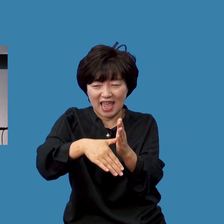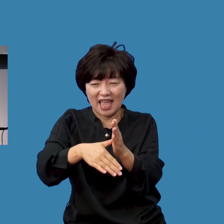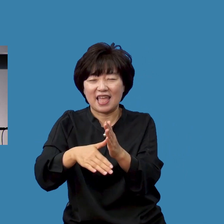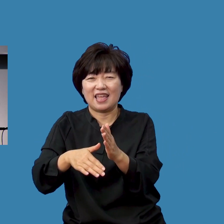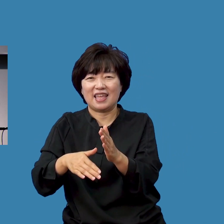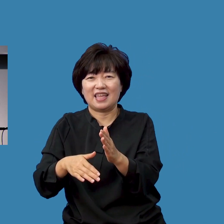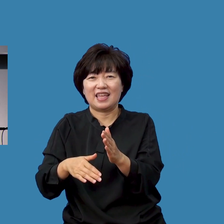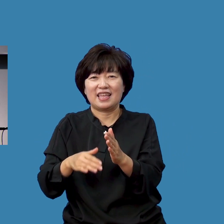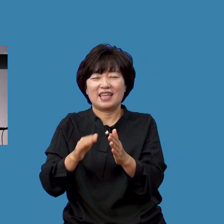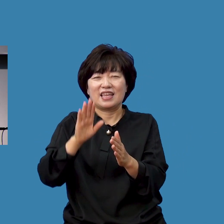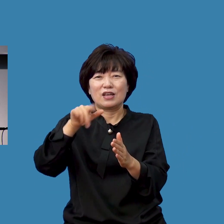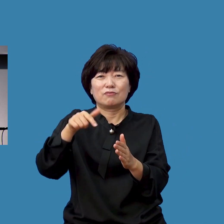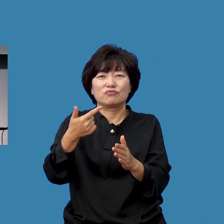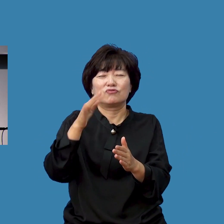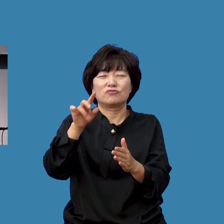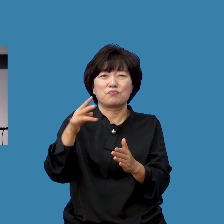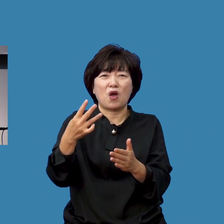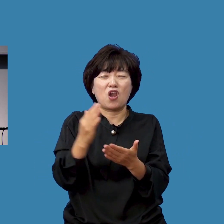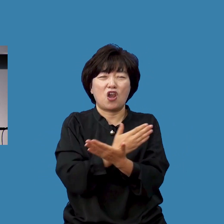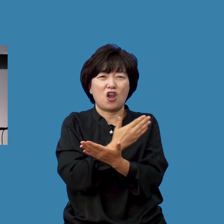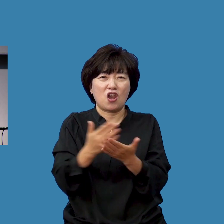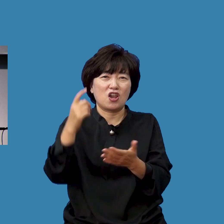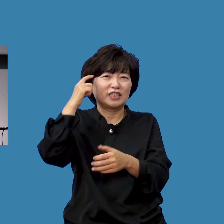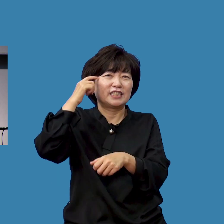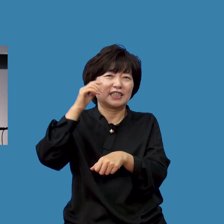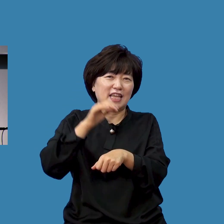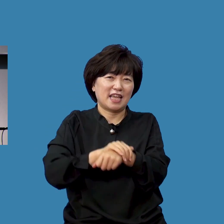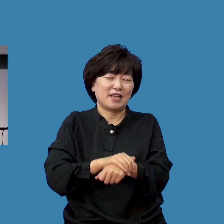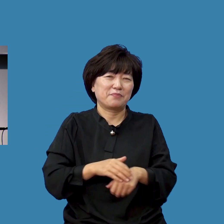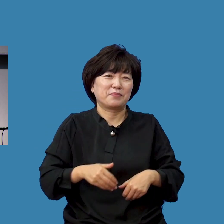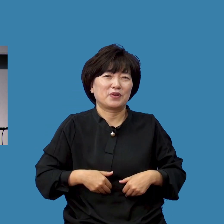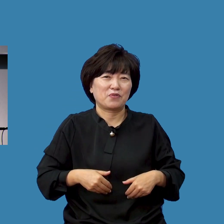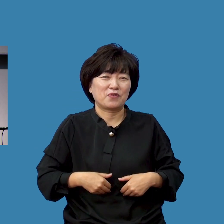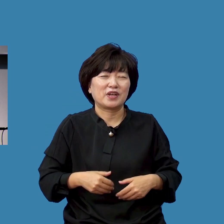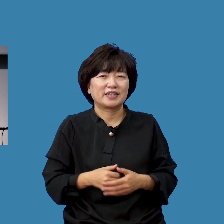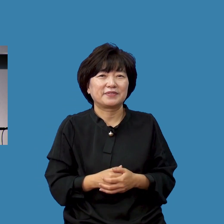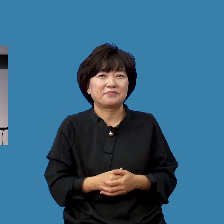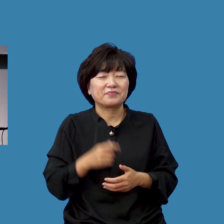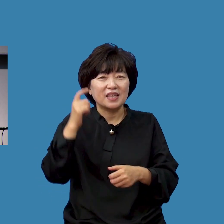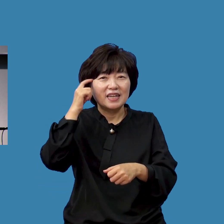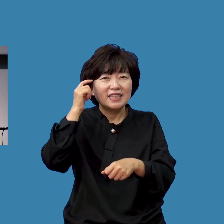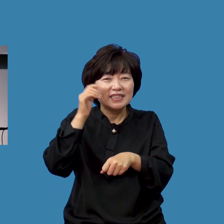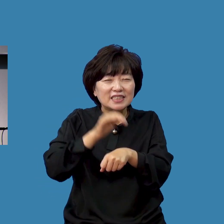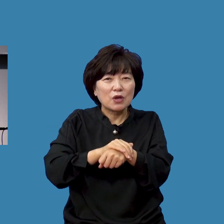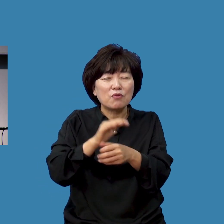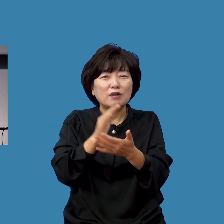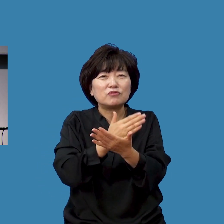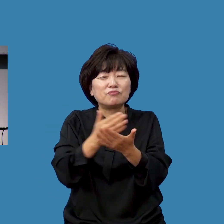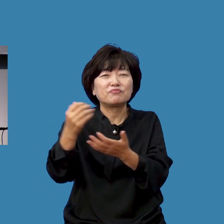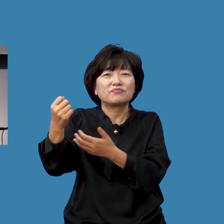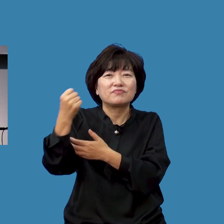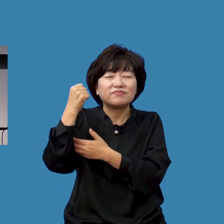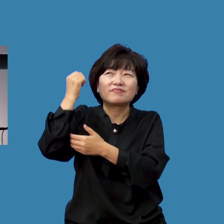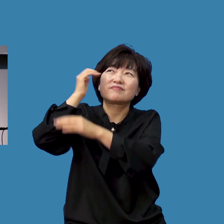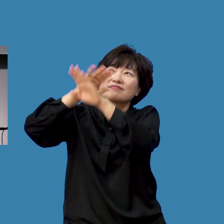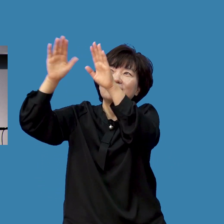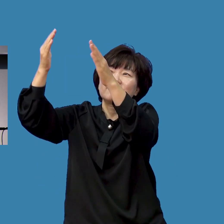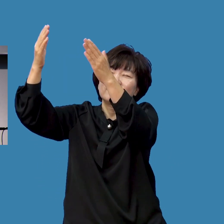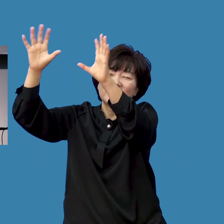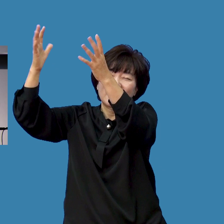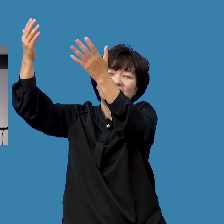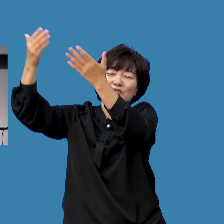지금이 인내해야 될 때인지 분별할 수 있는 지혜와 분별력들이 있어야 돼요. 이 지혜와